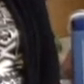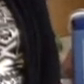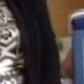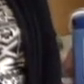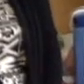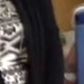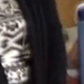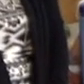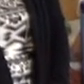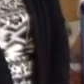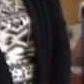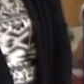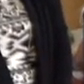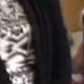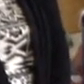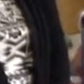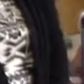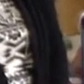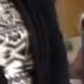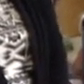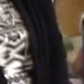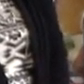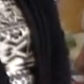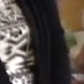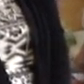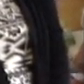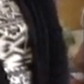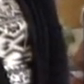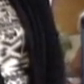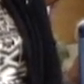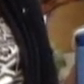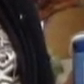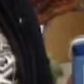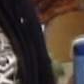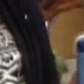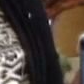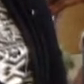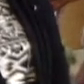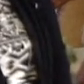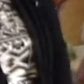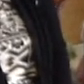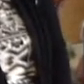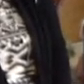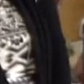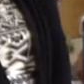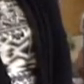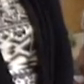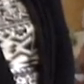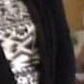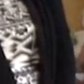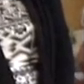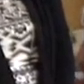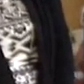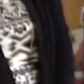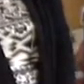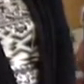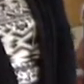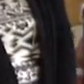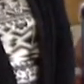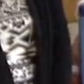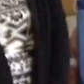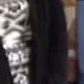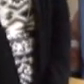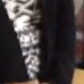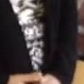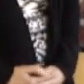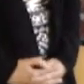las transformaciones de la tecnología que a su vez fueron impactando en los procesos y las actividades